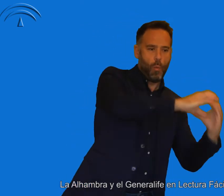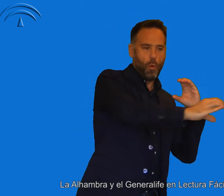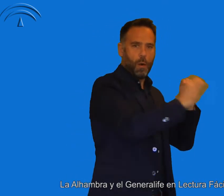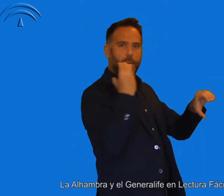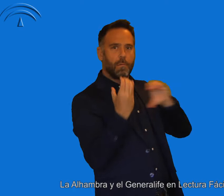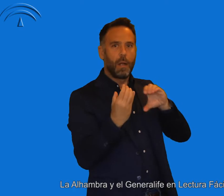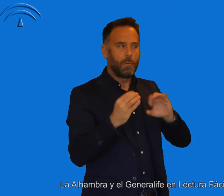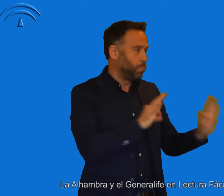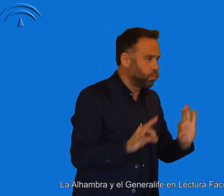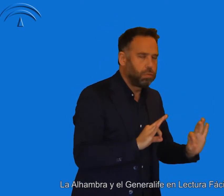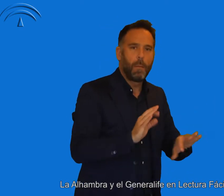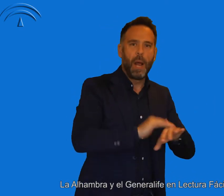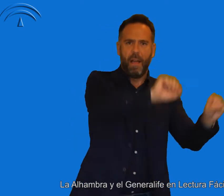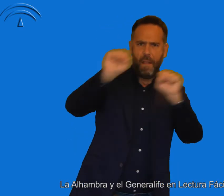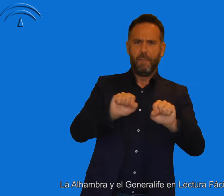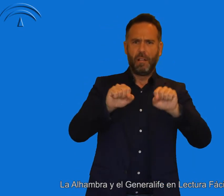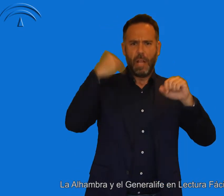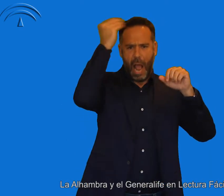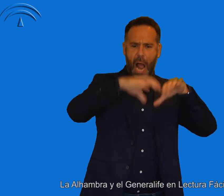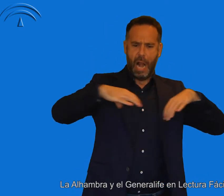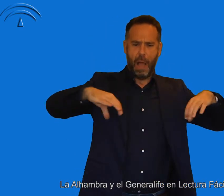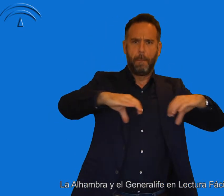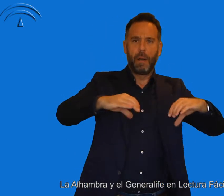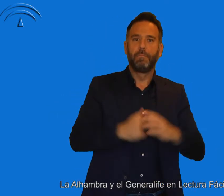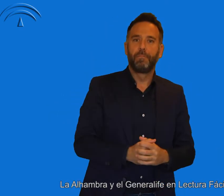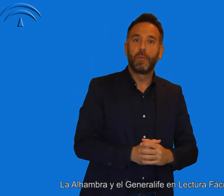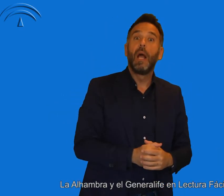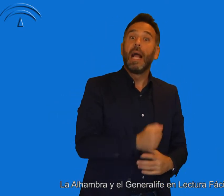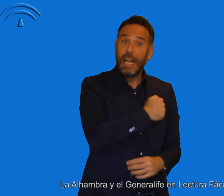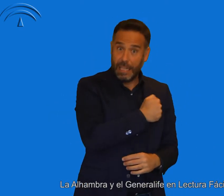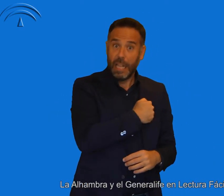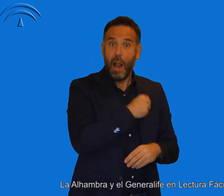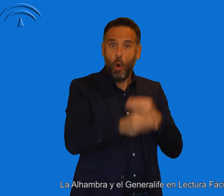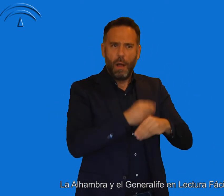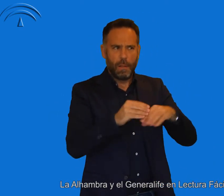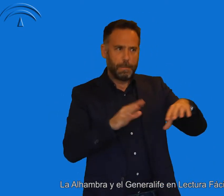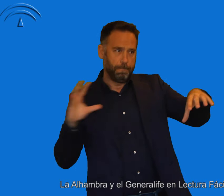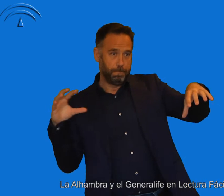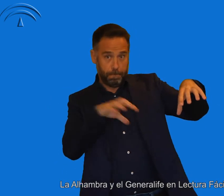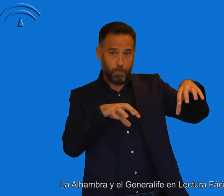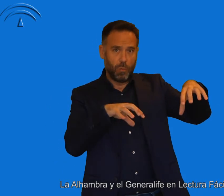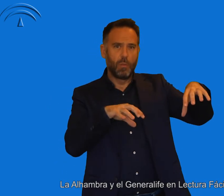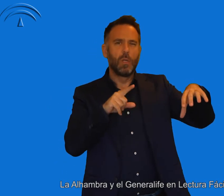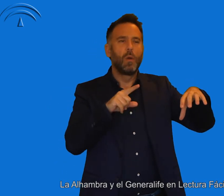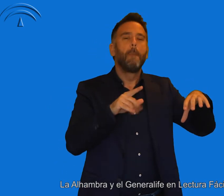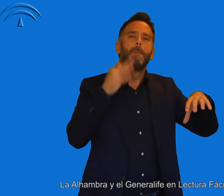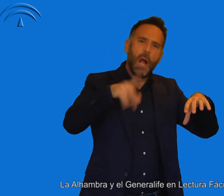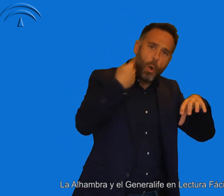torres y todos se preparaban para defender a la Alhambra. Los cristianos hicieron baluartes